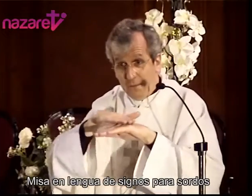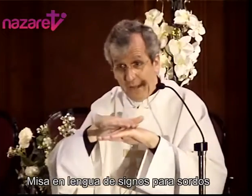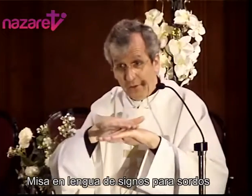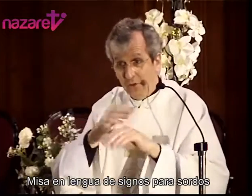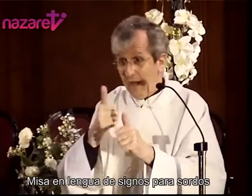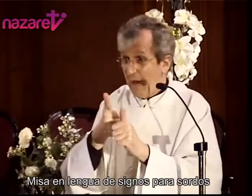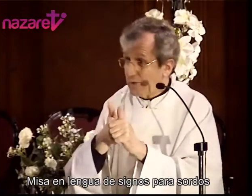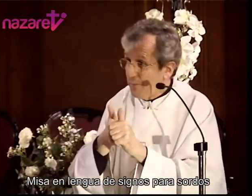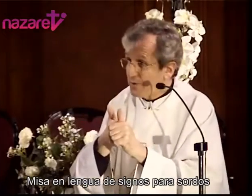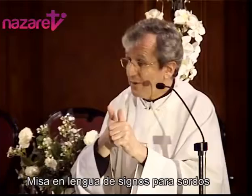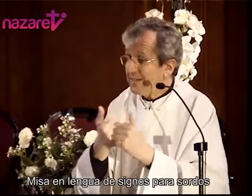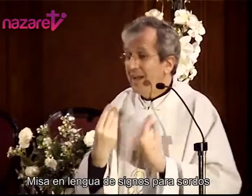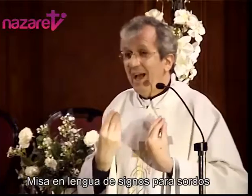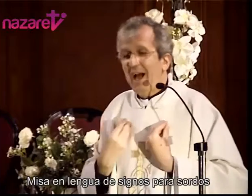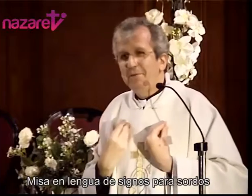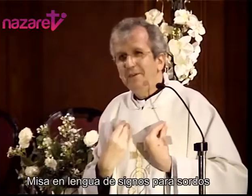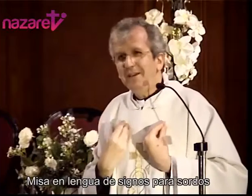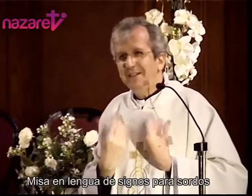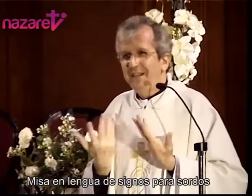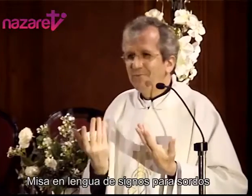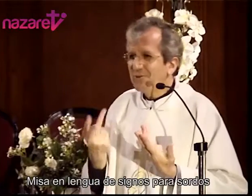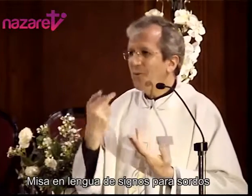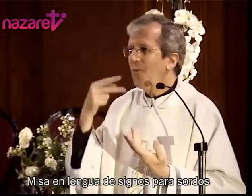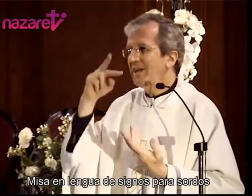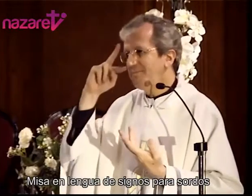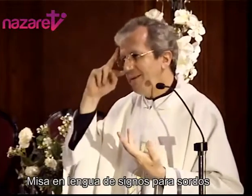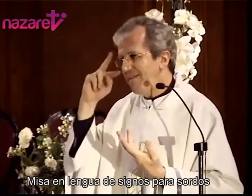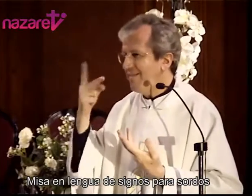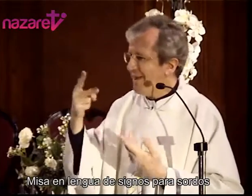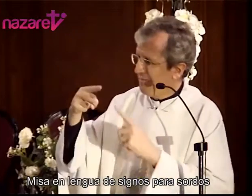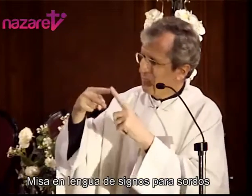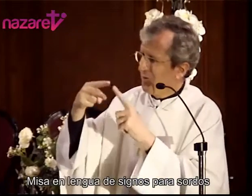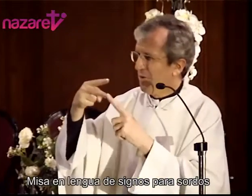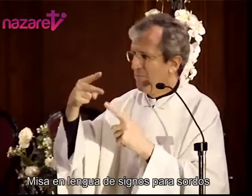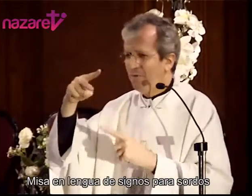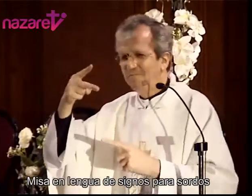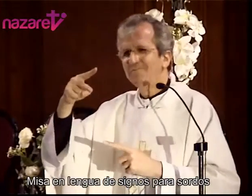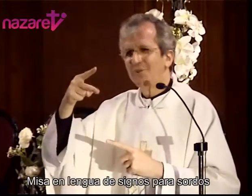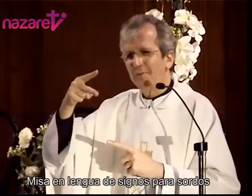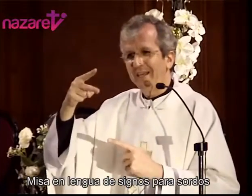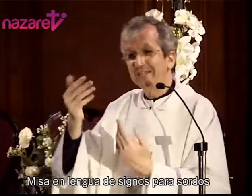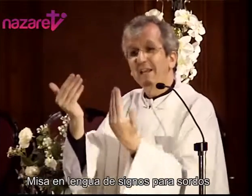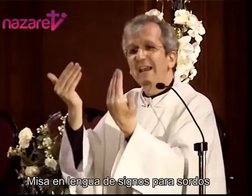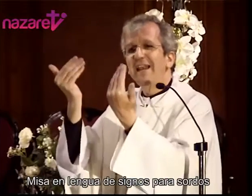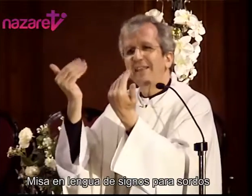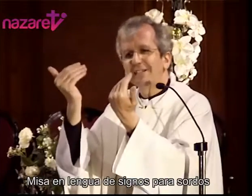invitando a los apóstoles a vivir, diríamos, una experiencia como doble, es la